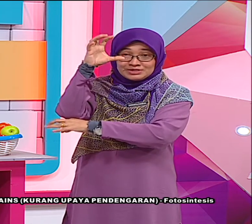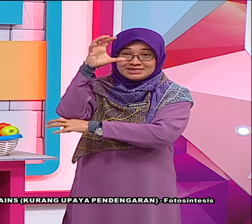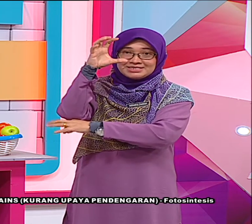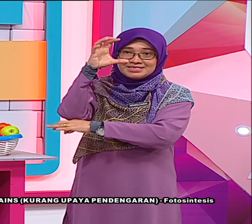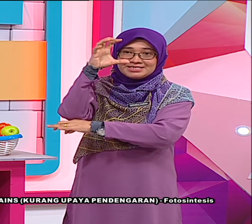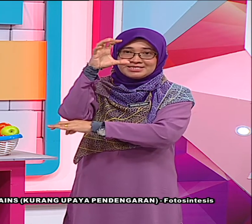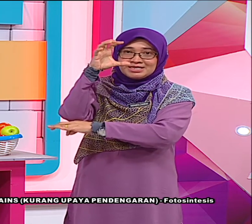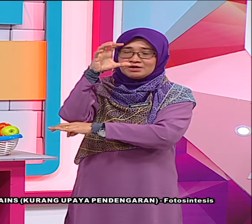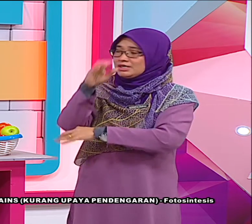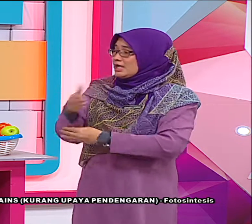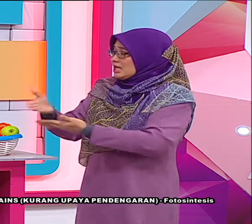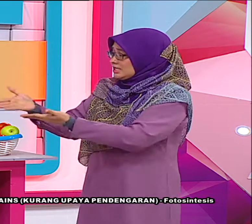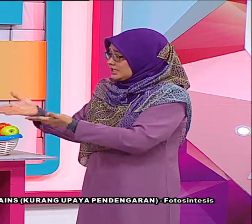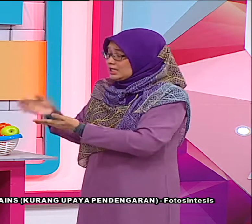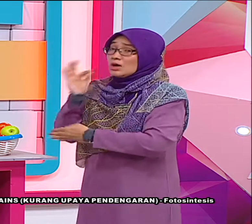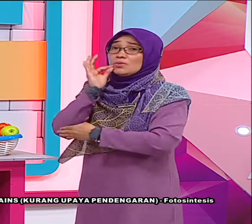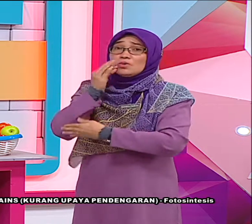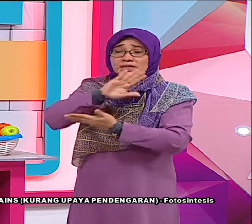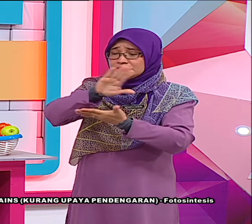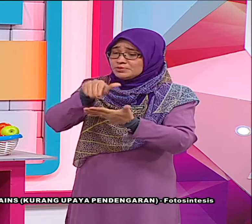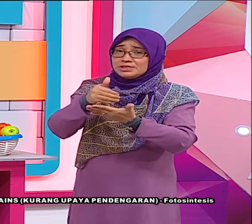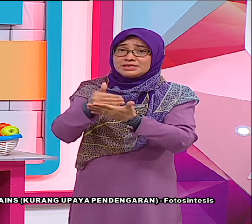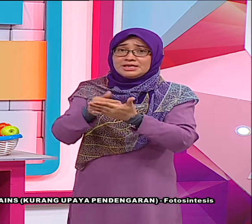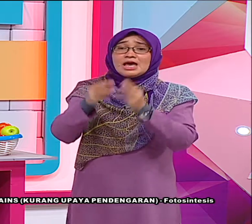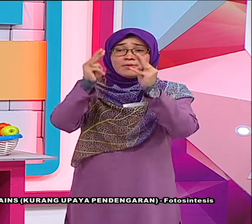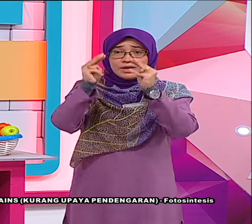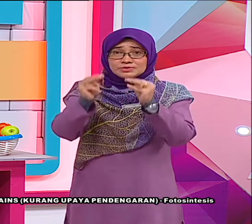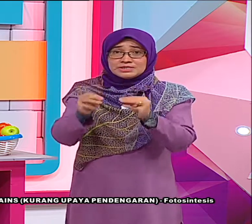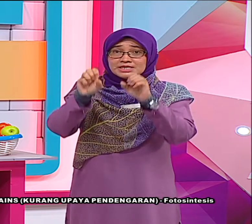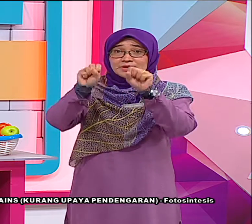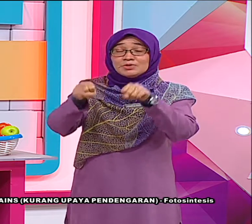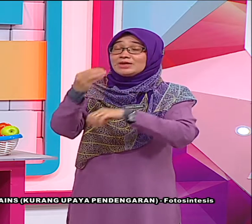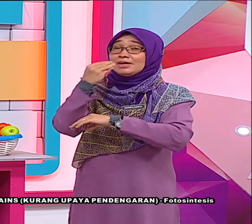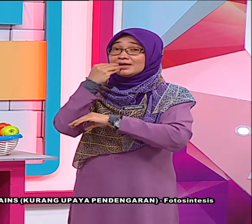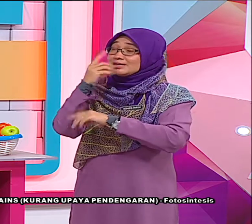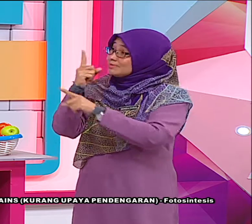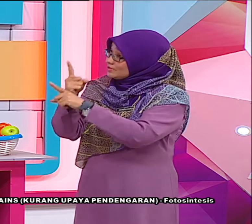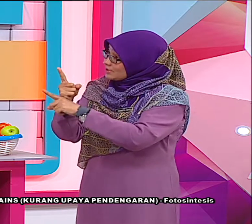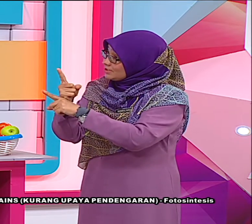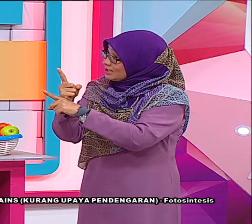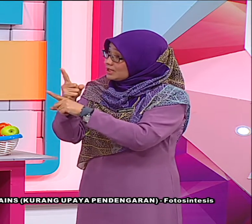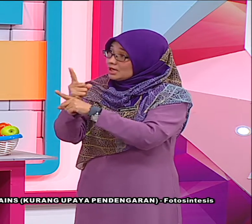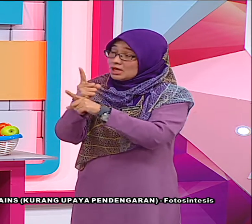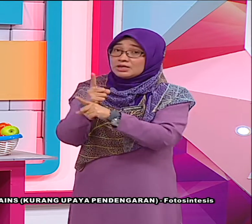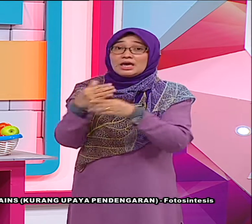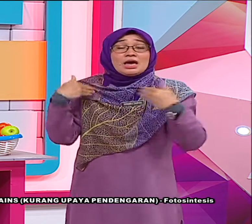fotosintesis Oke ini muah semua nih magnusdottir boleh makan tetap Mira touchegg Oke